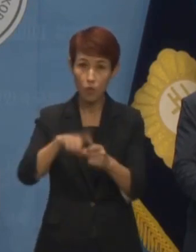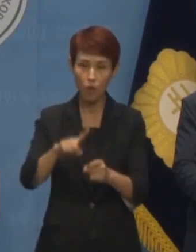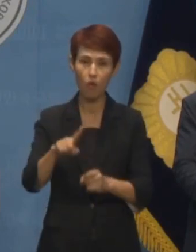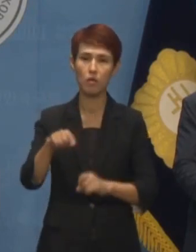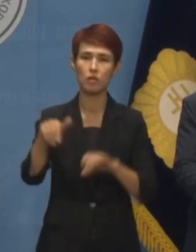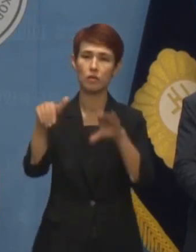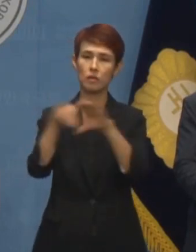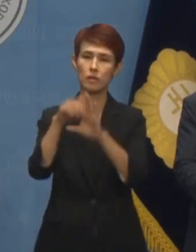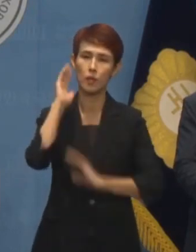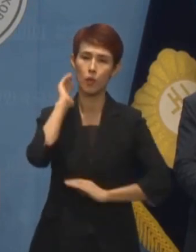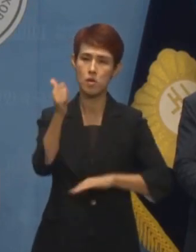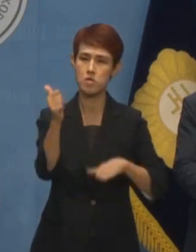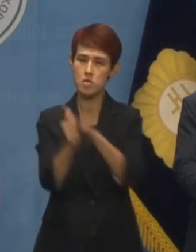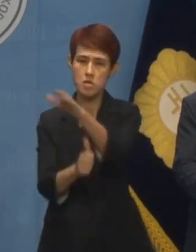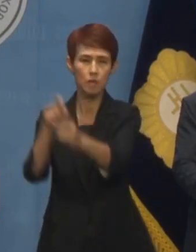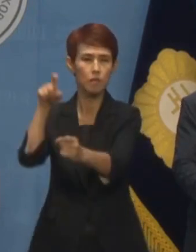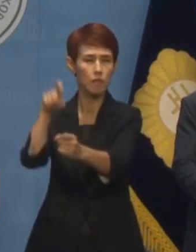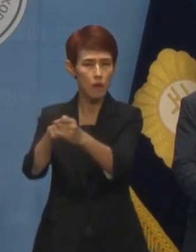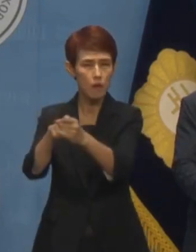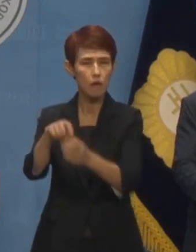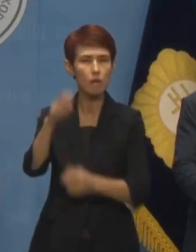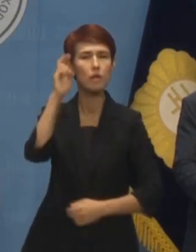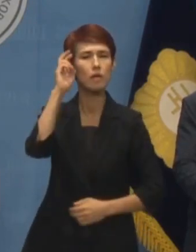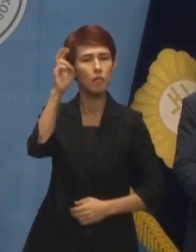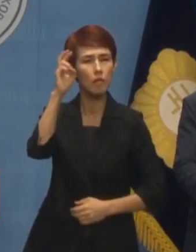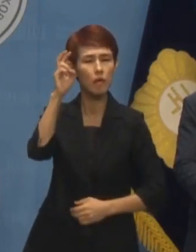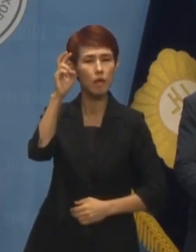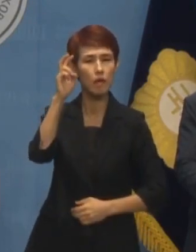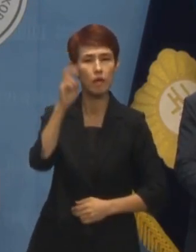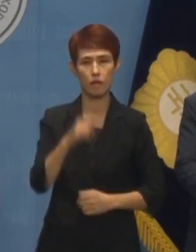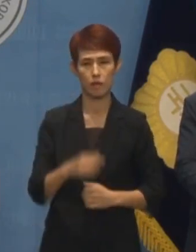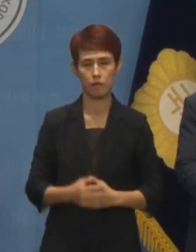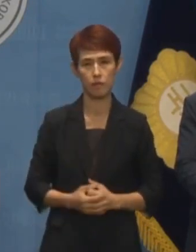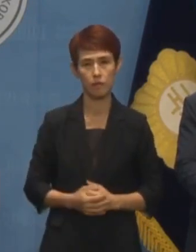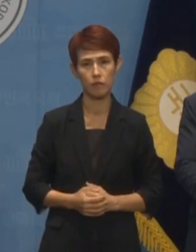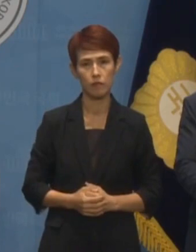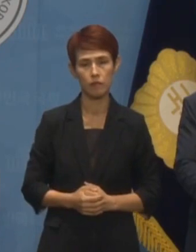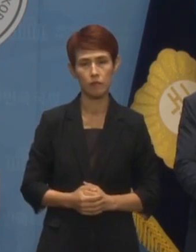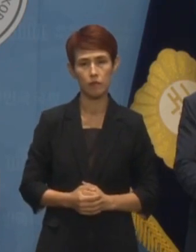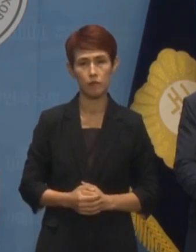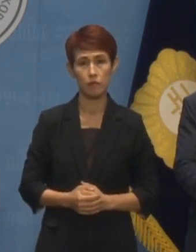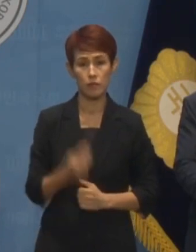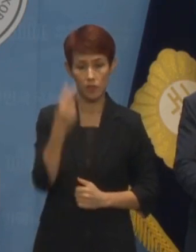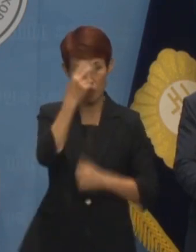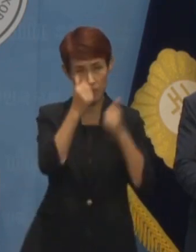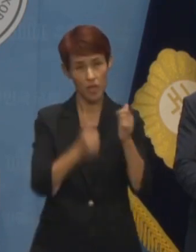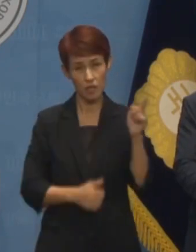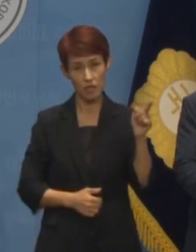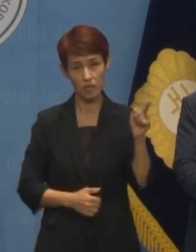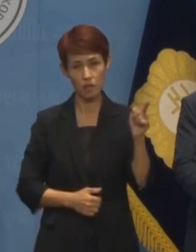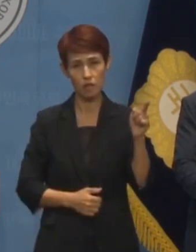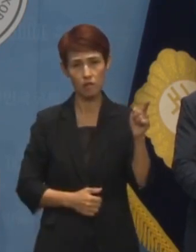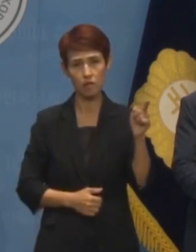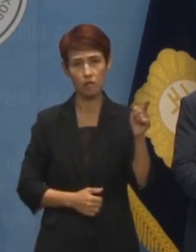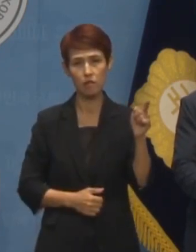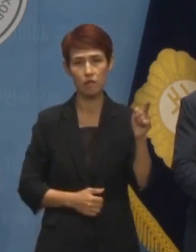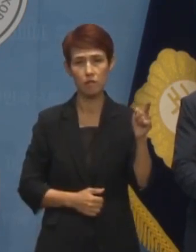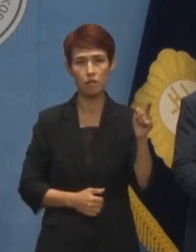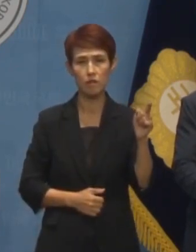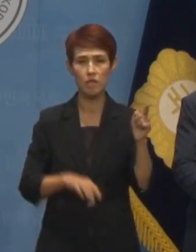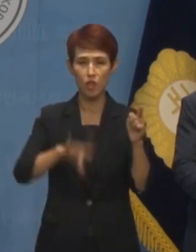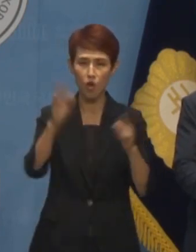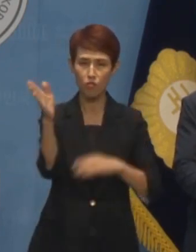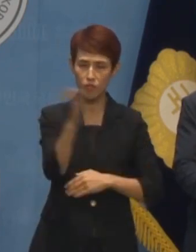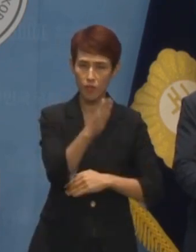아니냐는 우려를 검찰 스스로 사실로 확인시켜 주고 있습니다 검찰은 처음부터 그림을